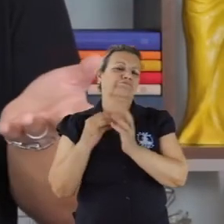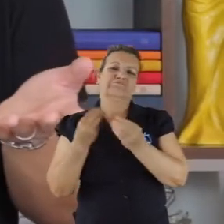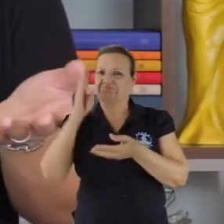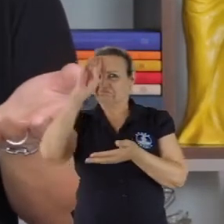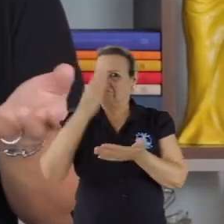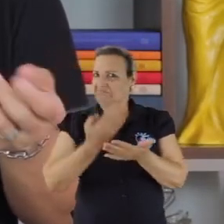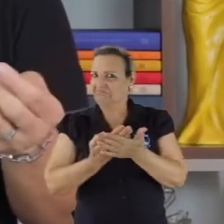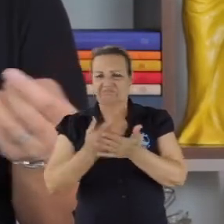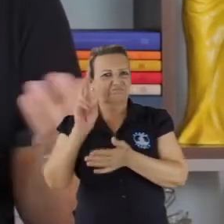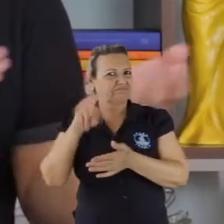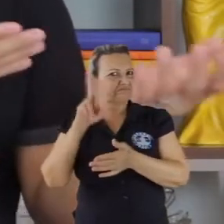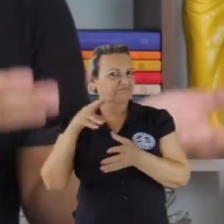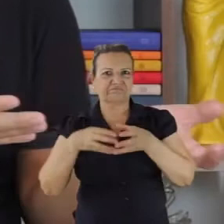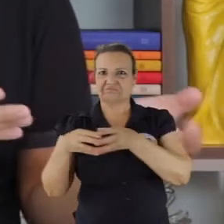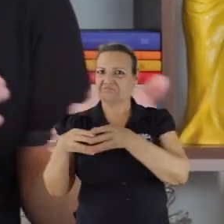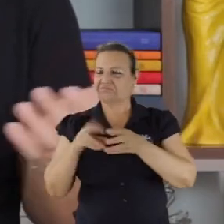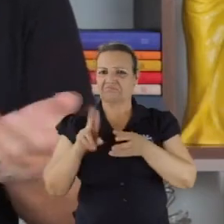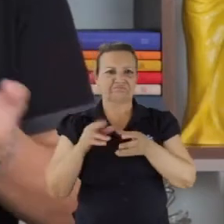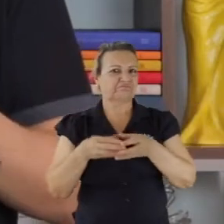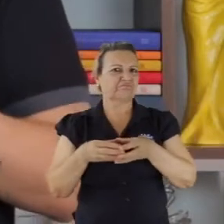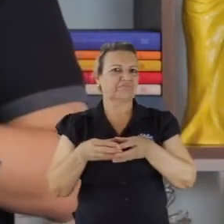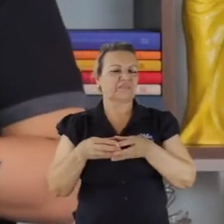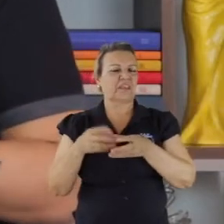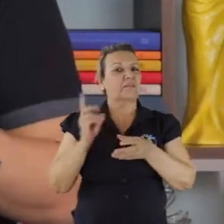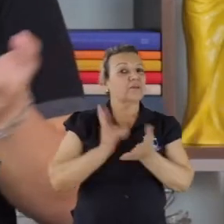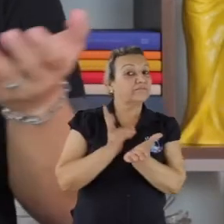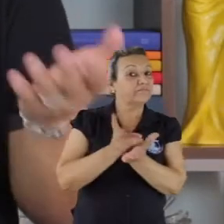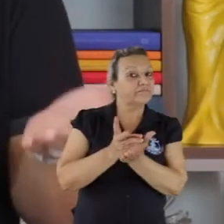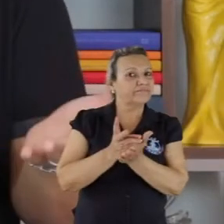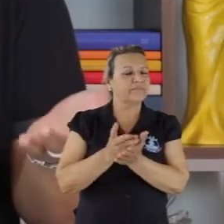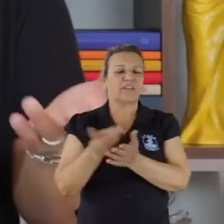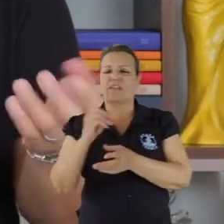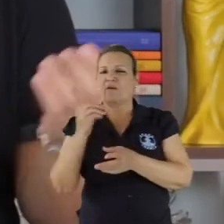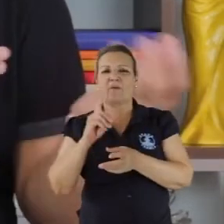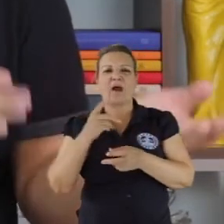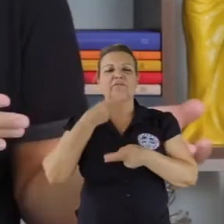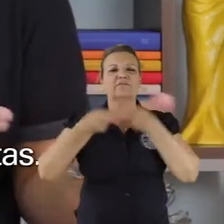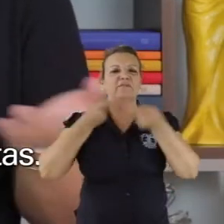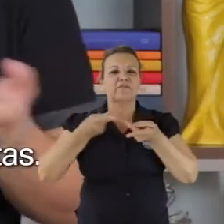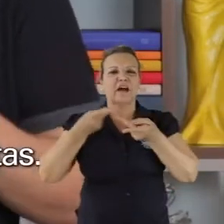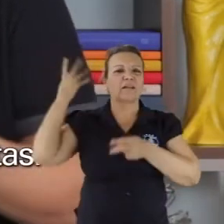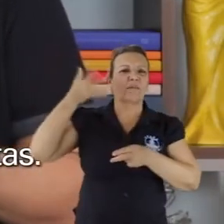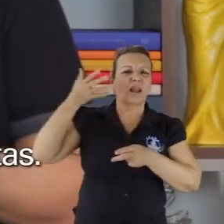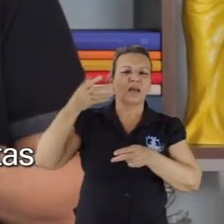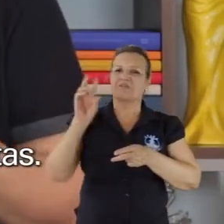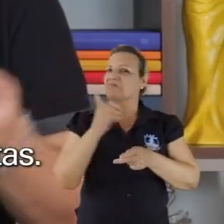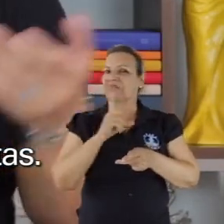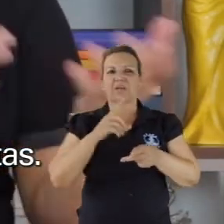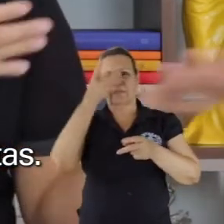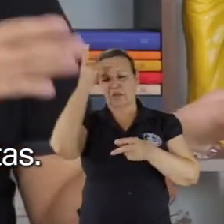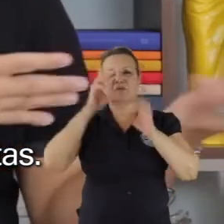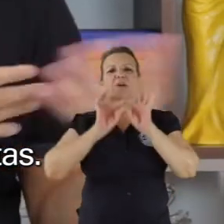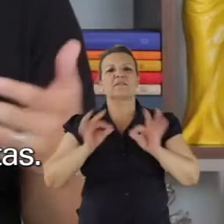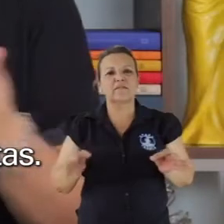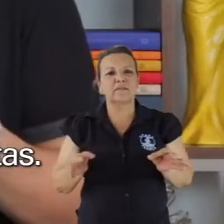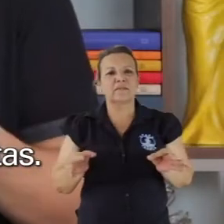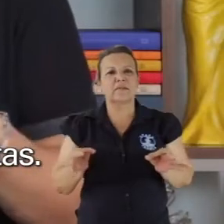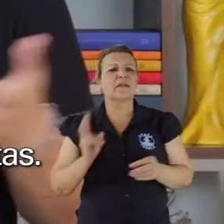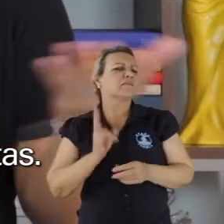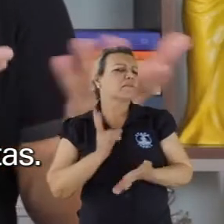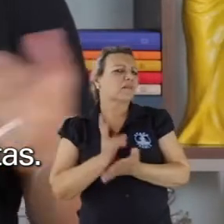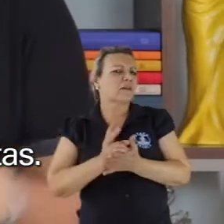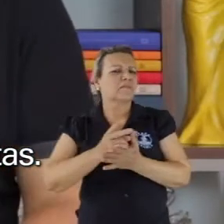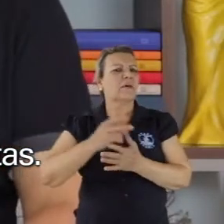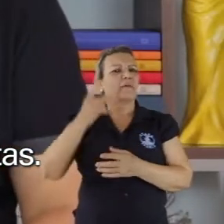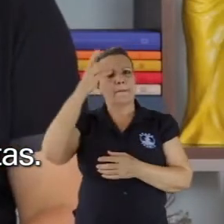numa situação assim. E da mesma maneira, não há narrativa sem coadjuvantes. Estes, muitas das vezes, mais queridos e